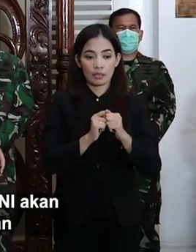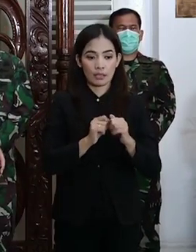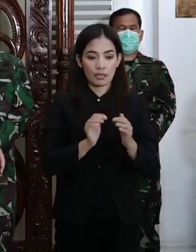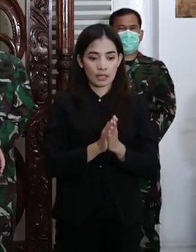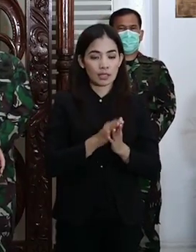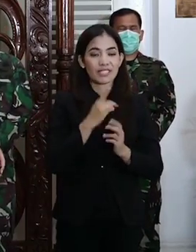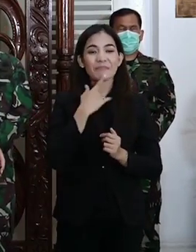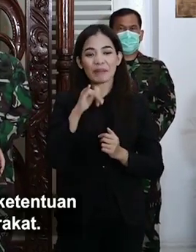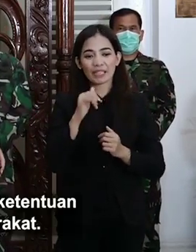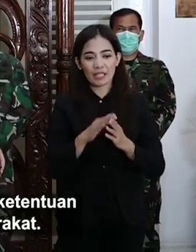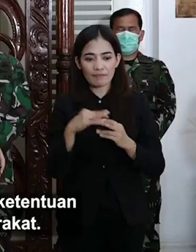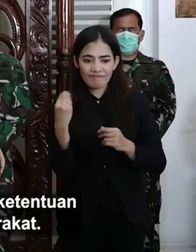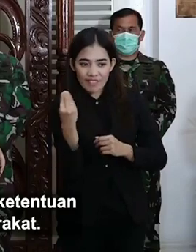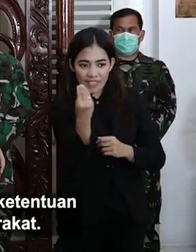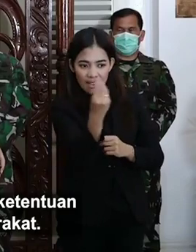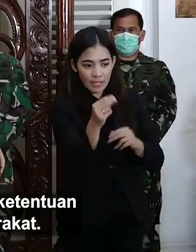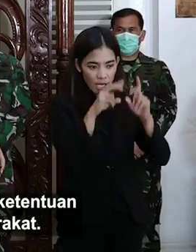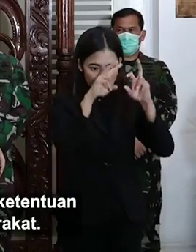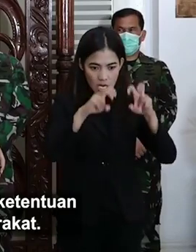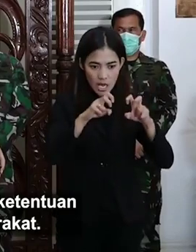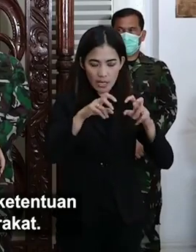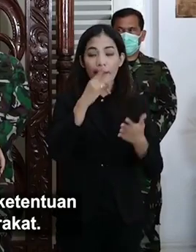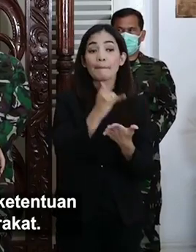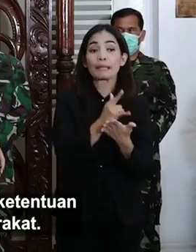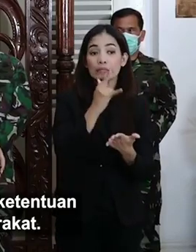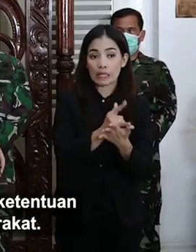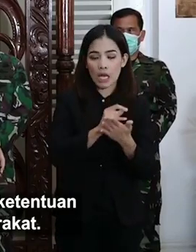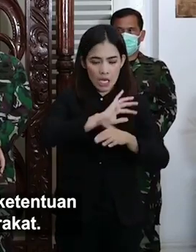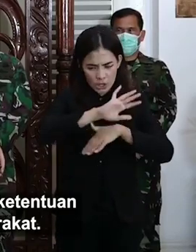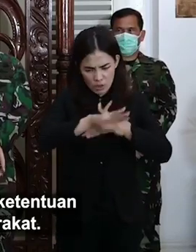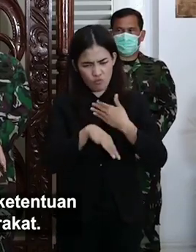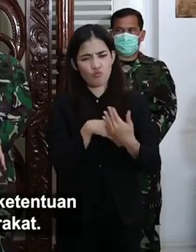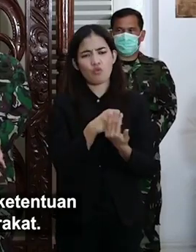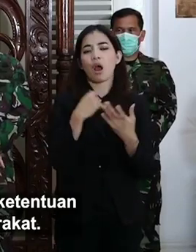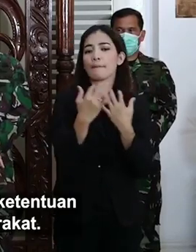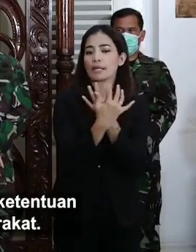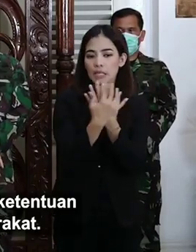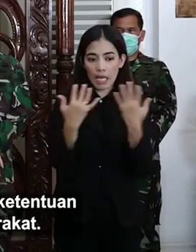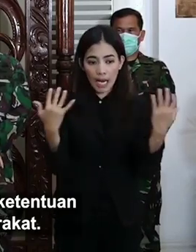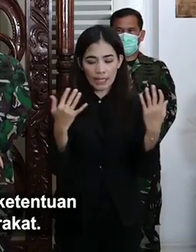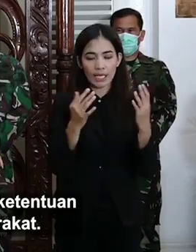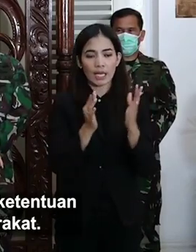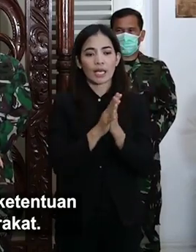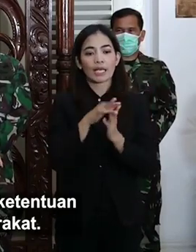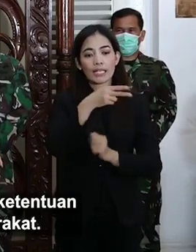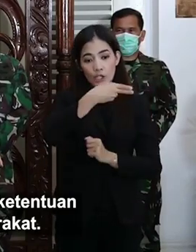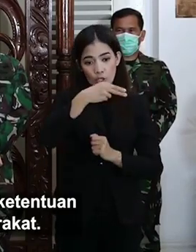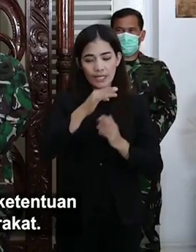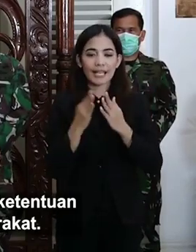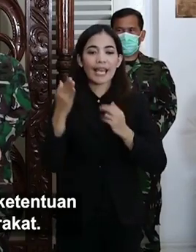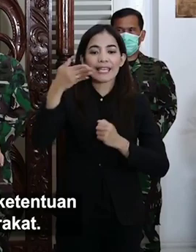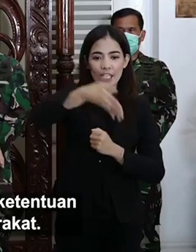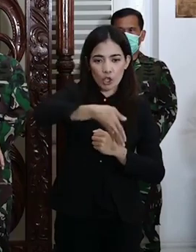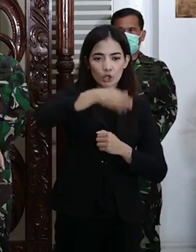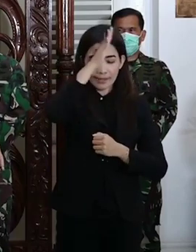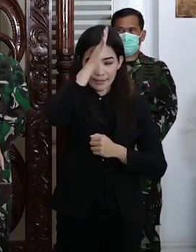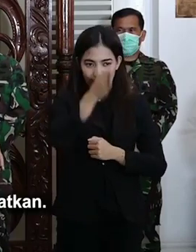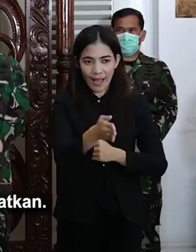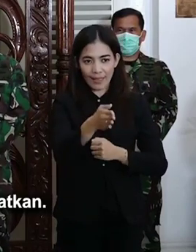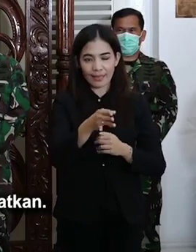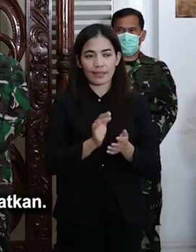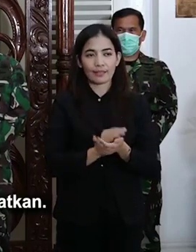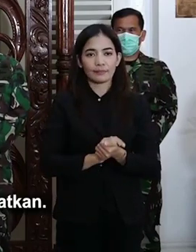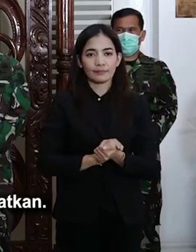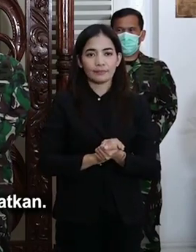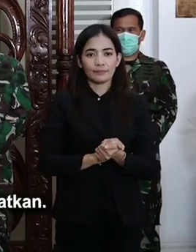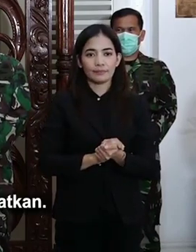penertiban dan juga memastikan bahwa seluruh ketentuan PSBB diikuti oleh seluruh masyarakat.